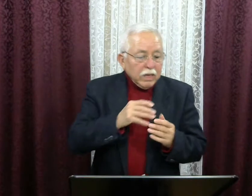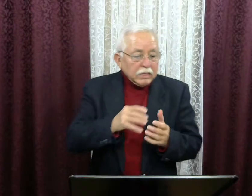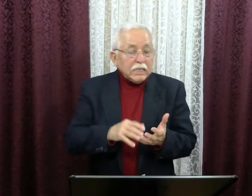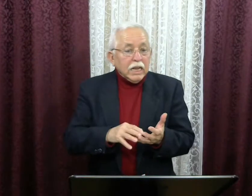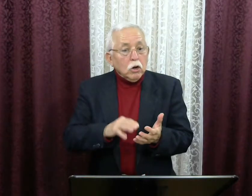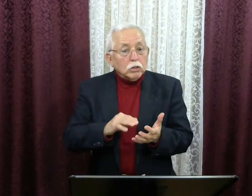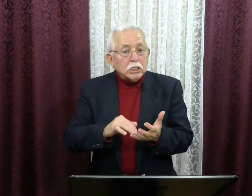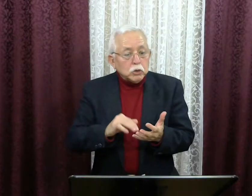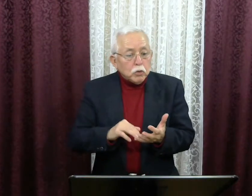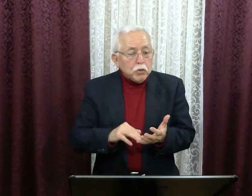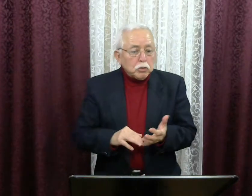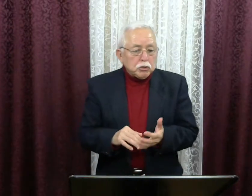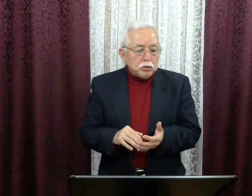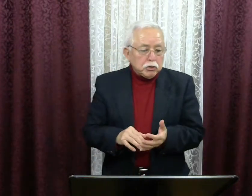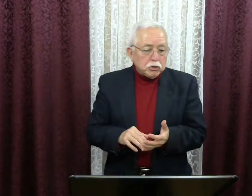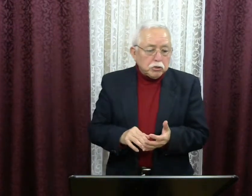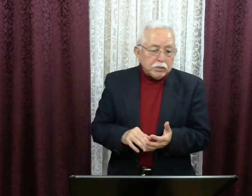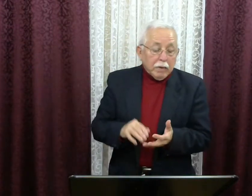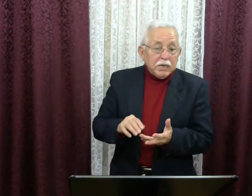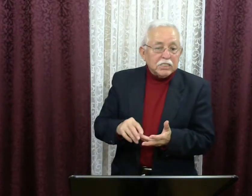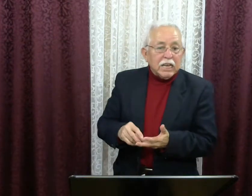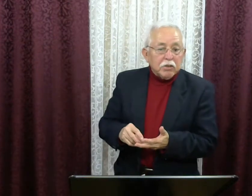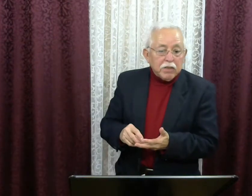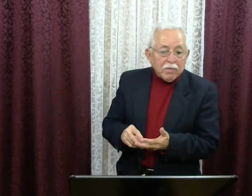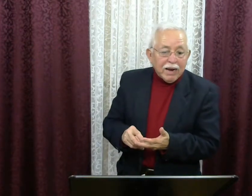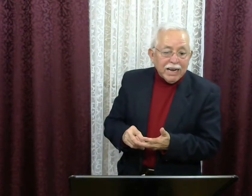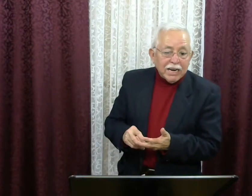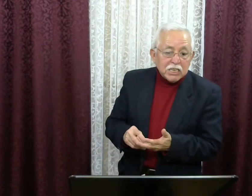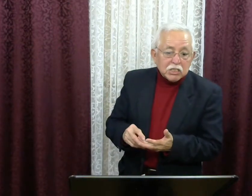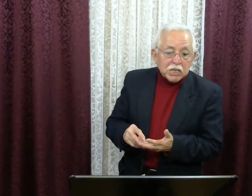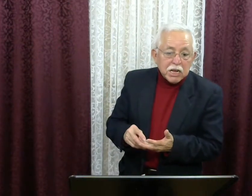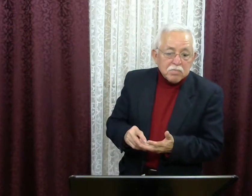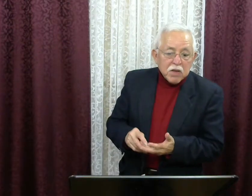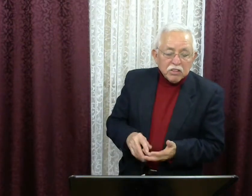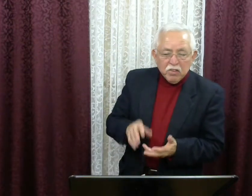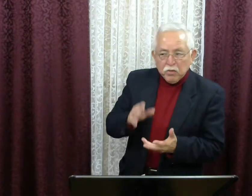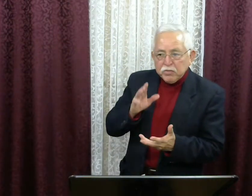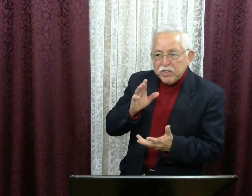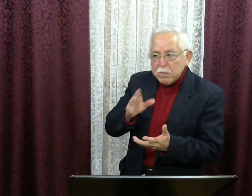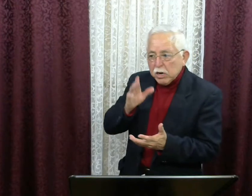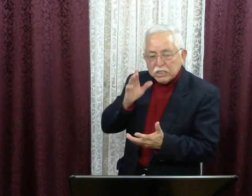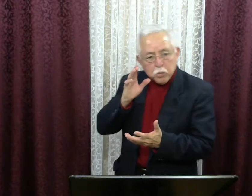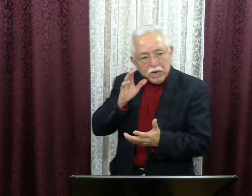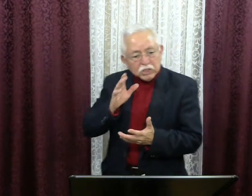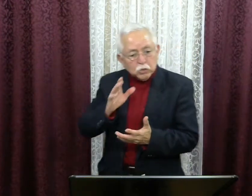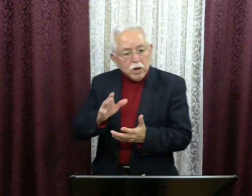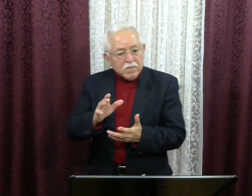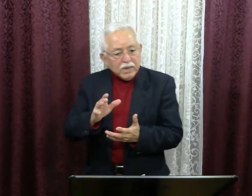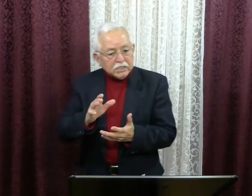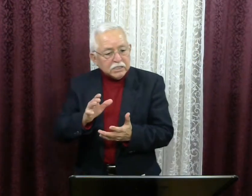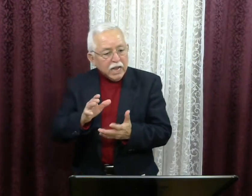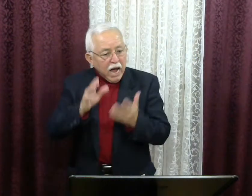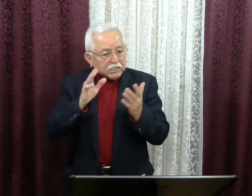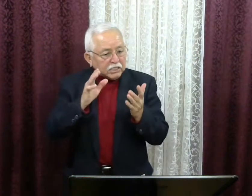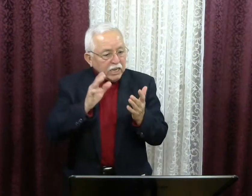Desde los estudios del ministerio del evangelista, difundimos las buenas nuevas acerca